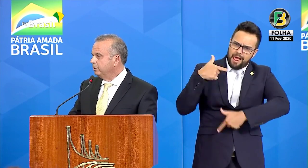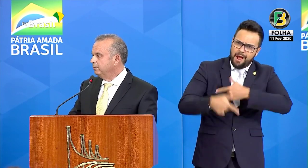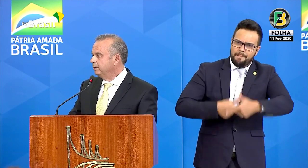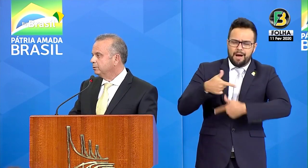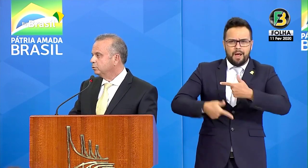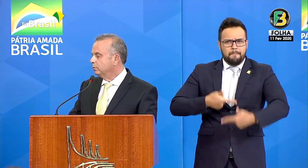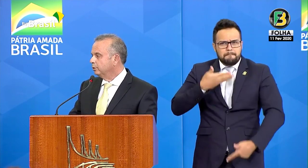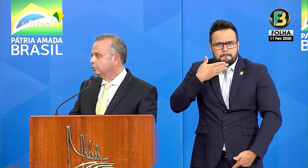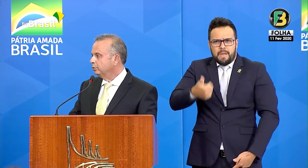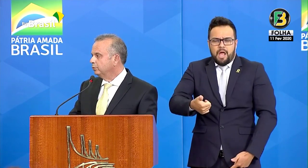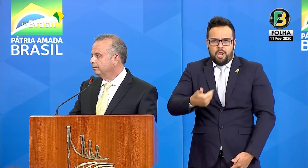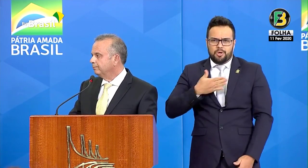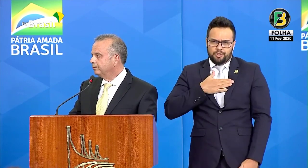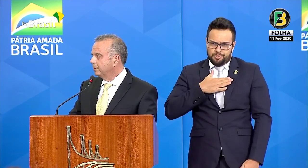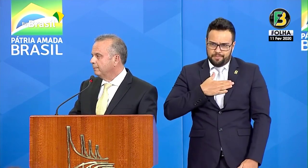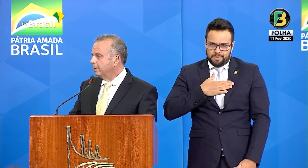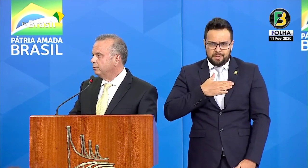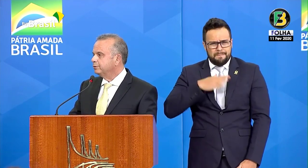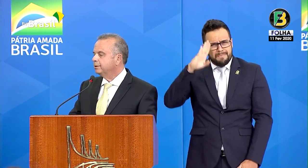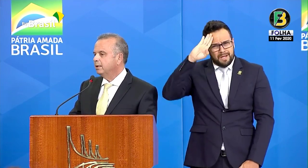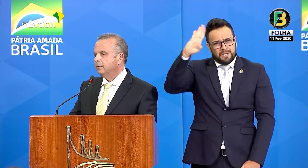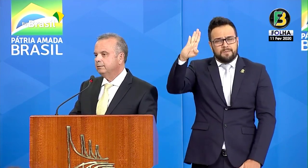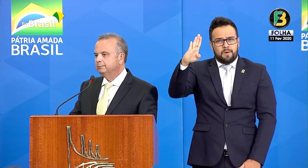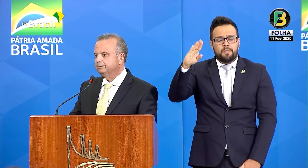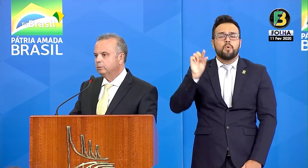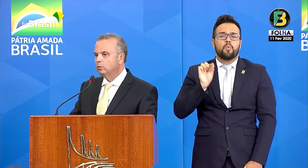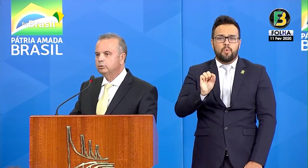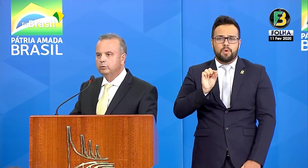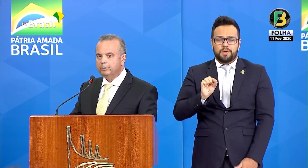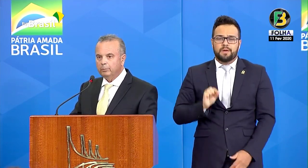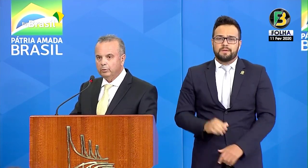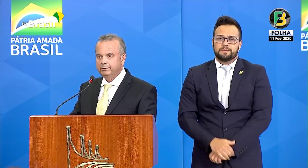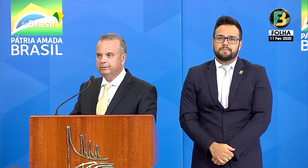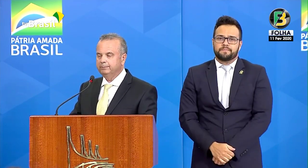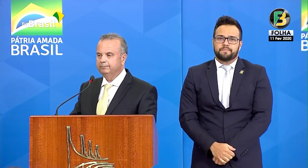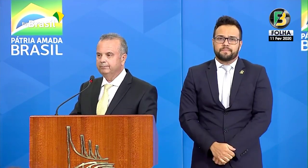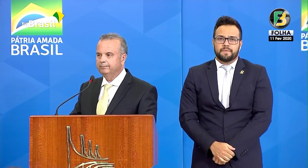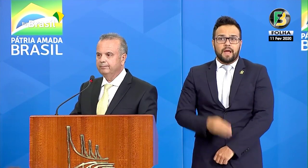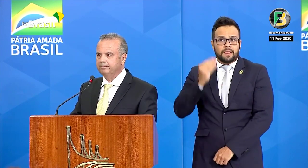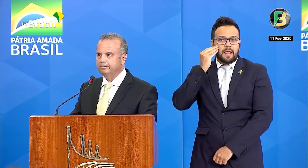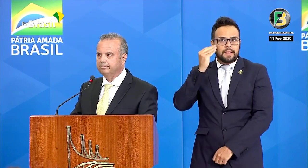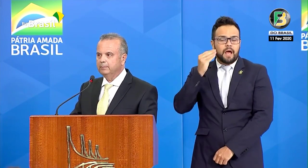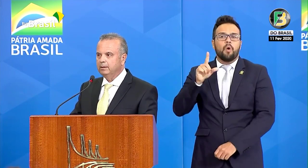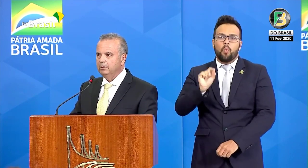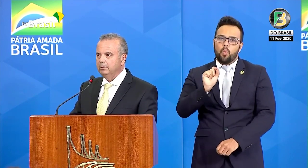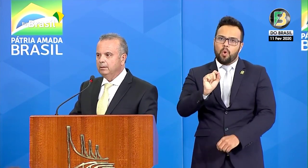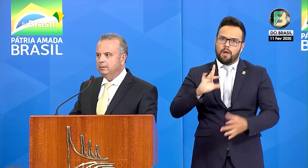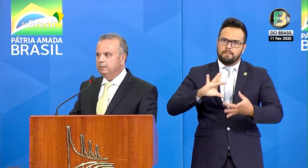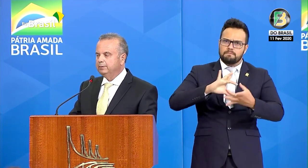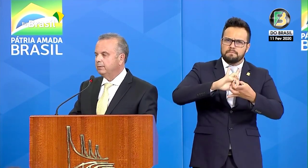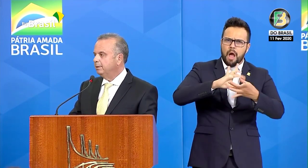Vou dar o melhor de mim, sobretudo, para buscar construir pontes,